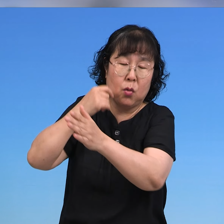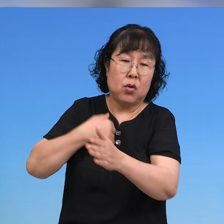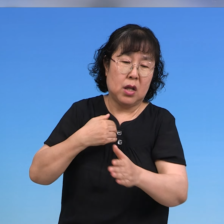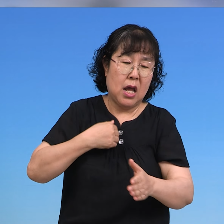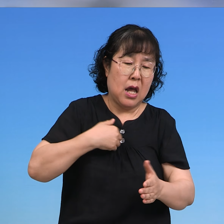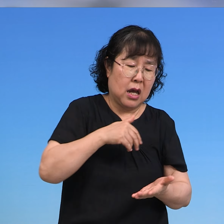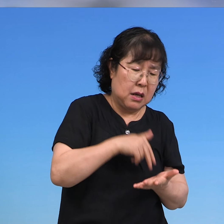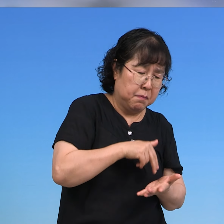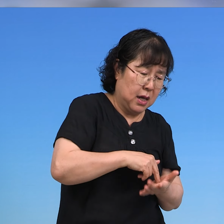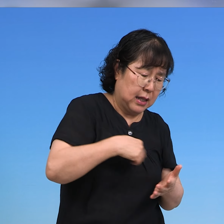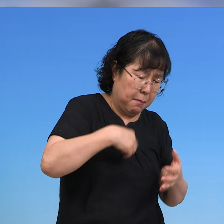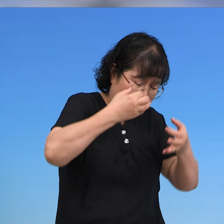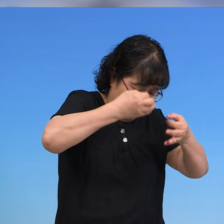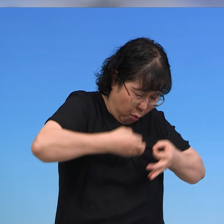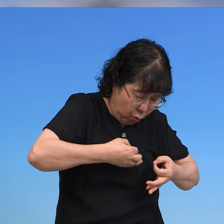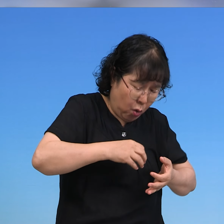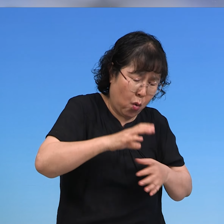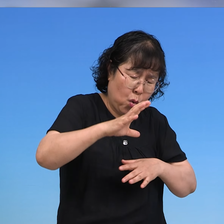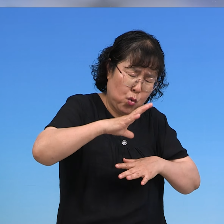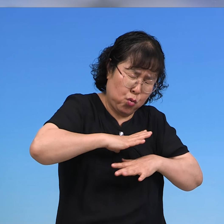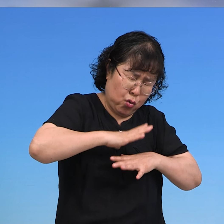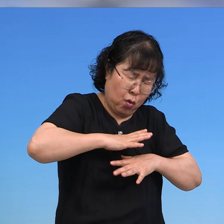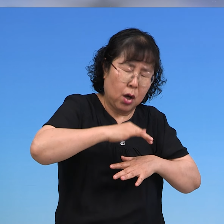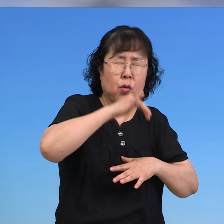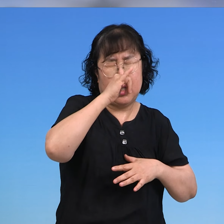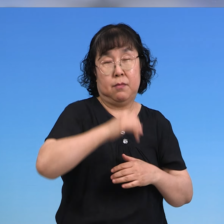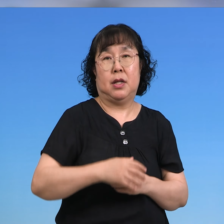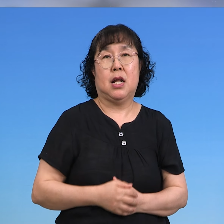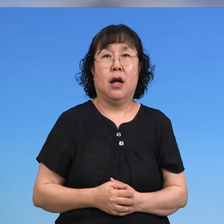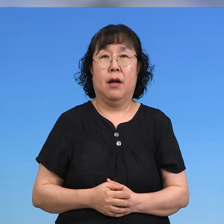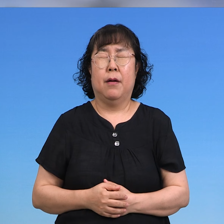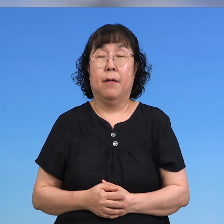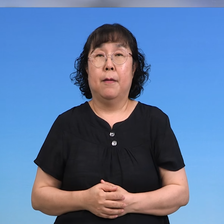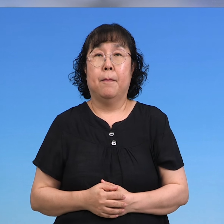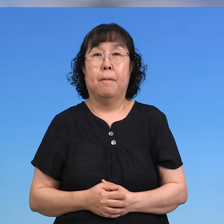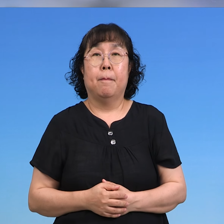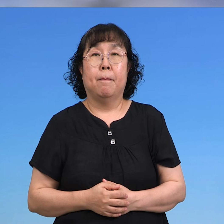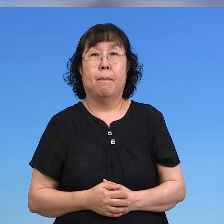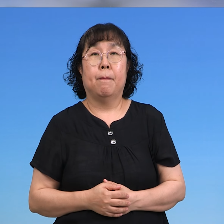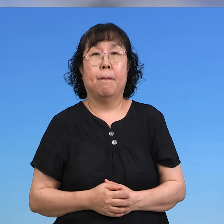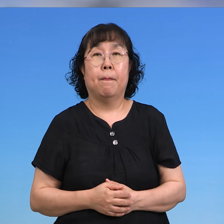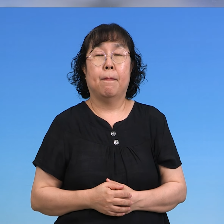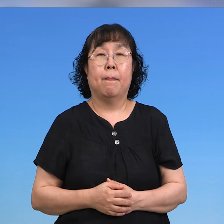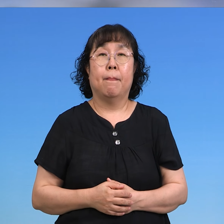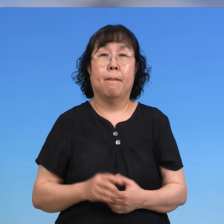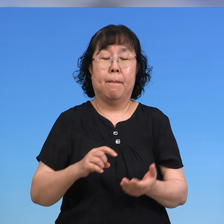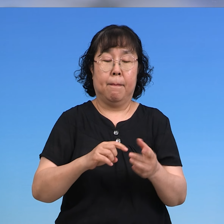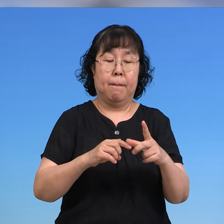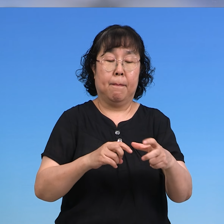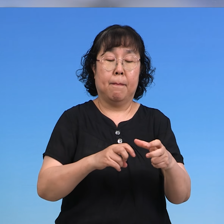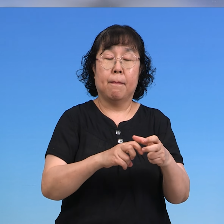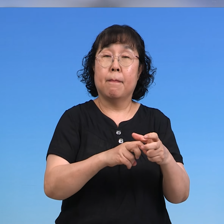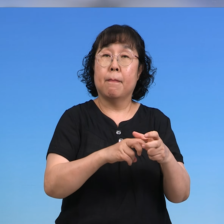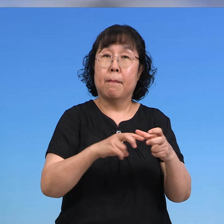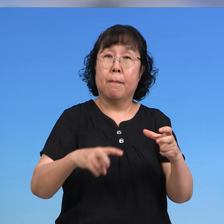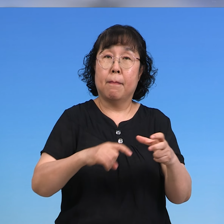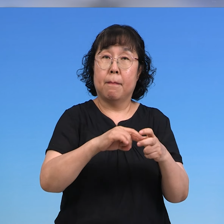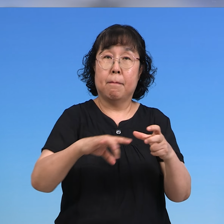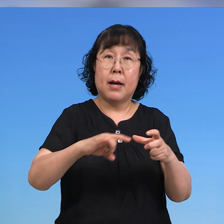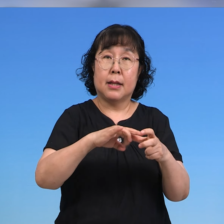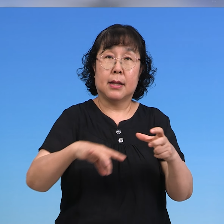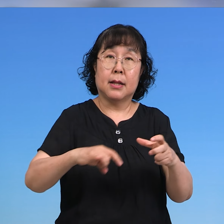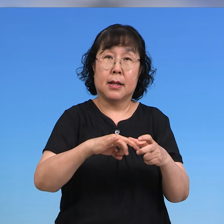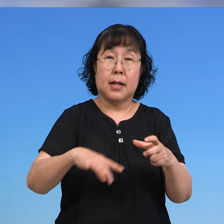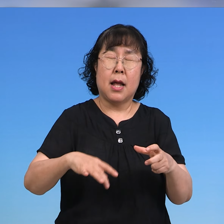여러분 마태복음이요 어떻게 끝나는지 아십니까? 예수 그리스도의 나심으로 시작한 마태복음이 맨 마지막에 이렇게